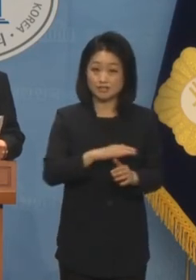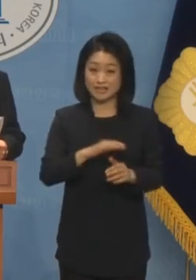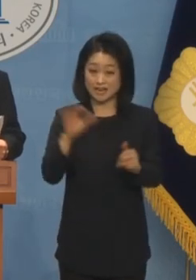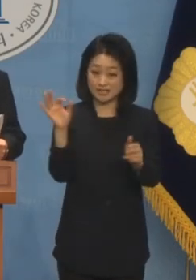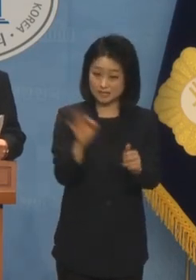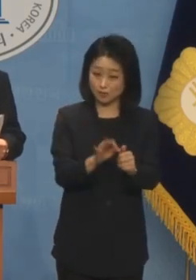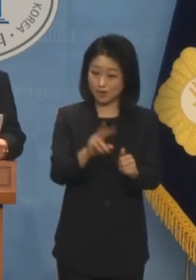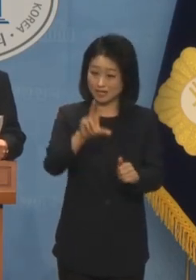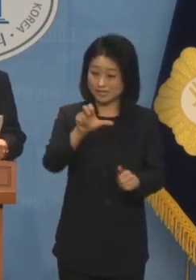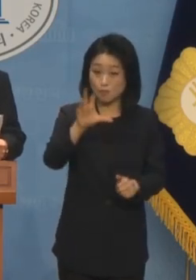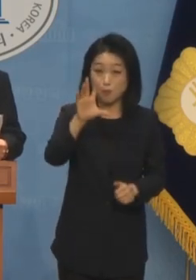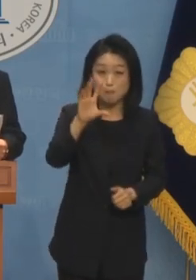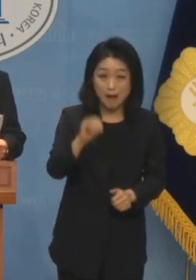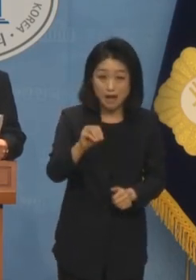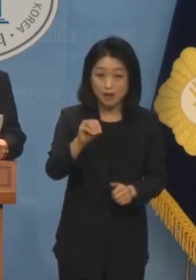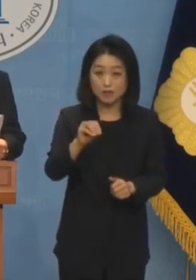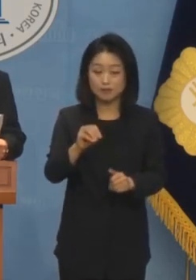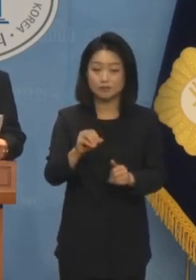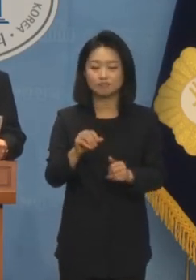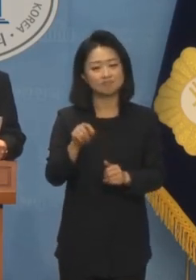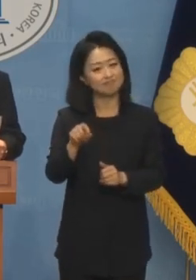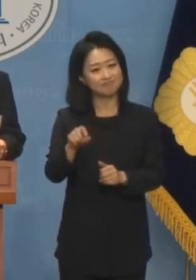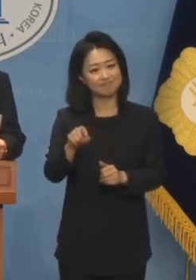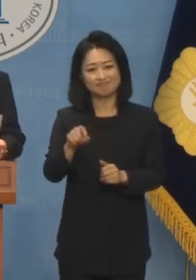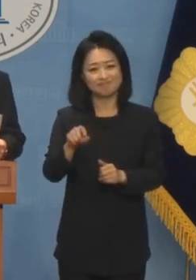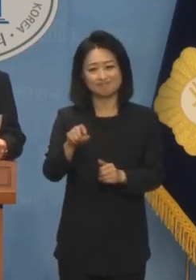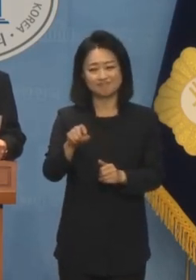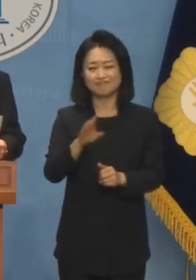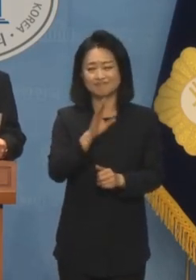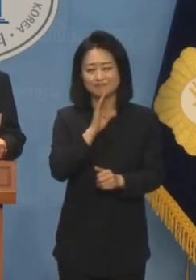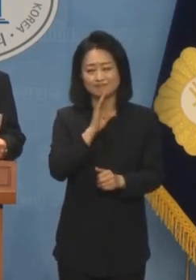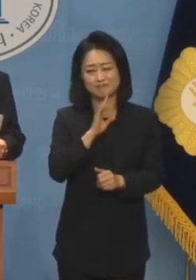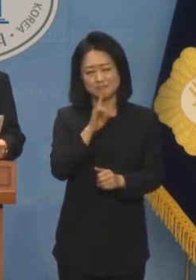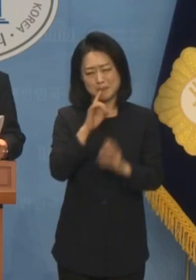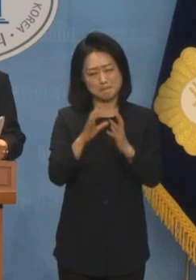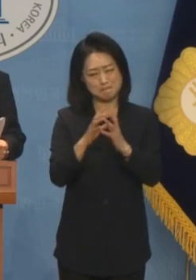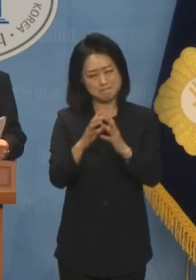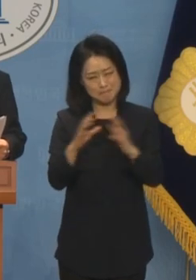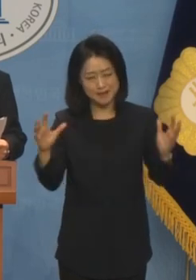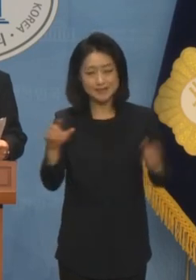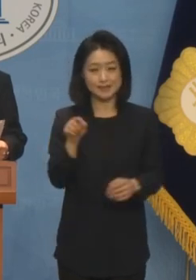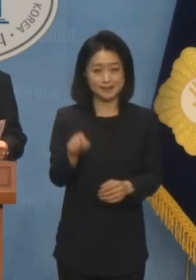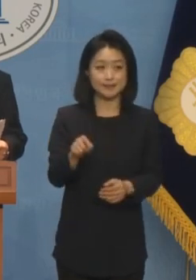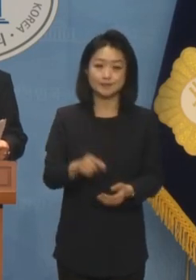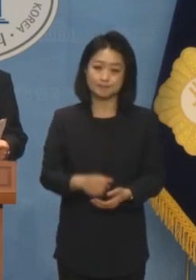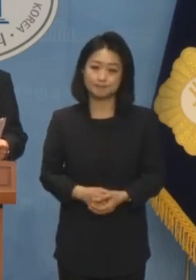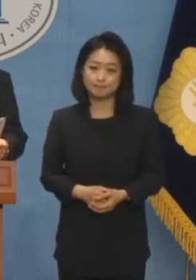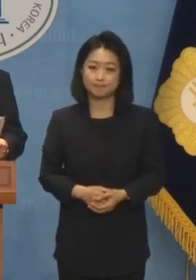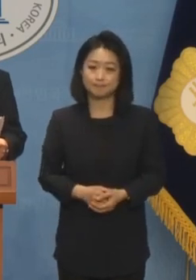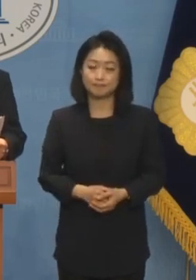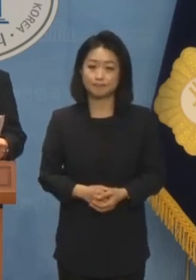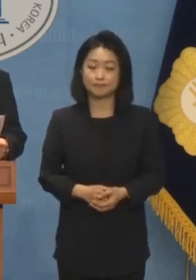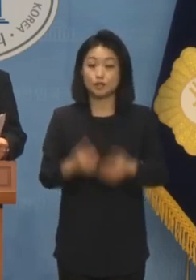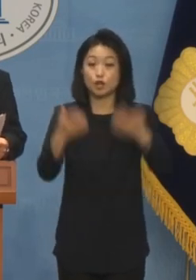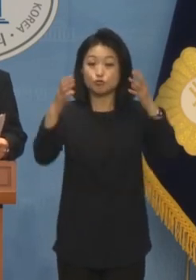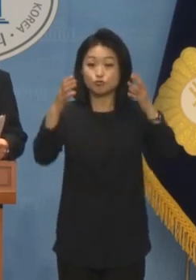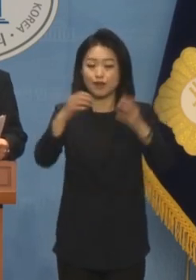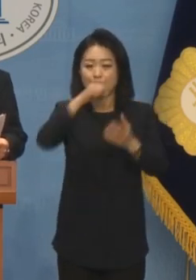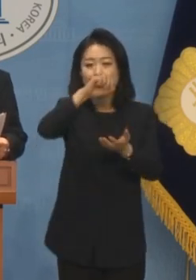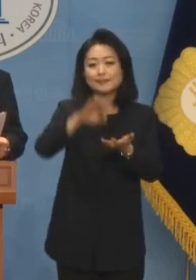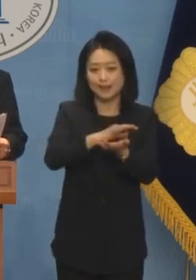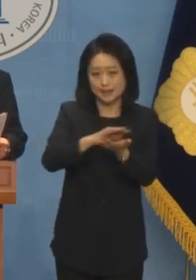원 민생 회복 지원금 정책이 사회적으로 많은 논란을 낳고 있습니다. 국가